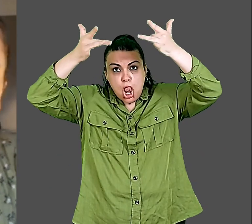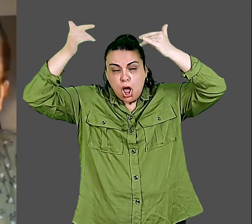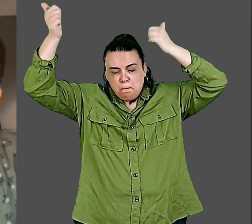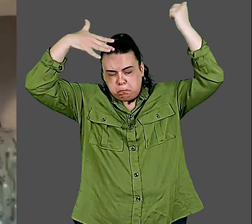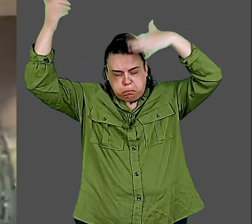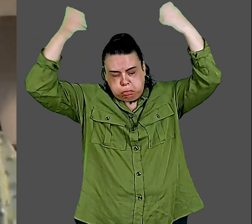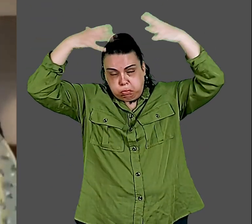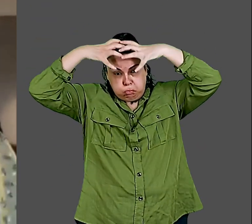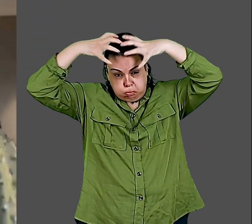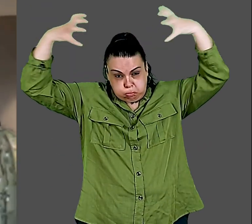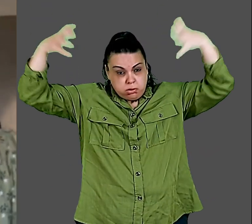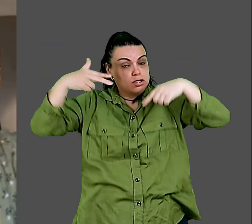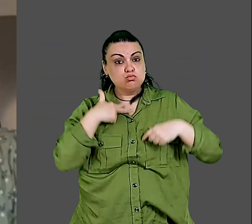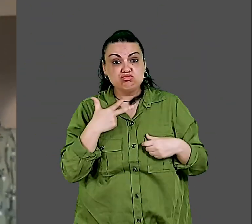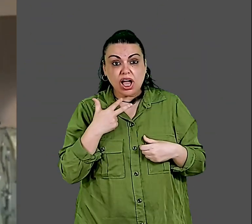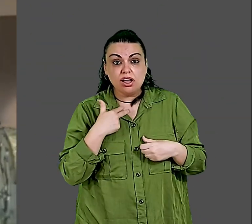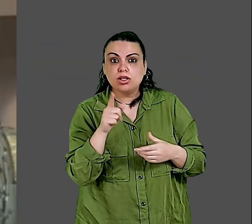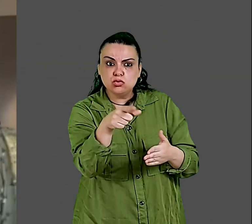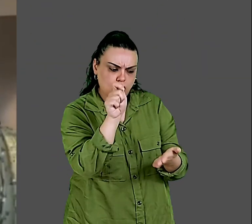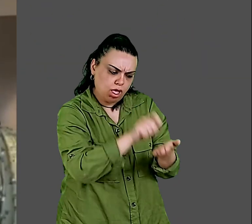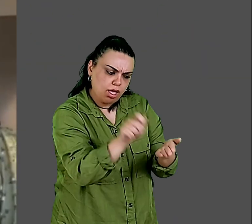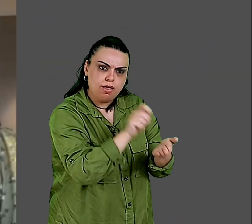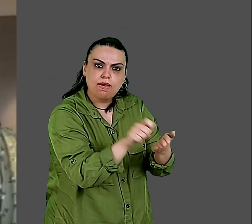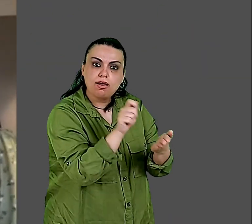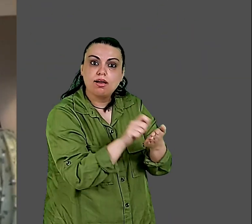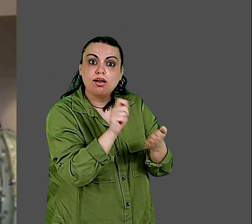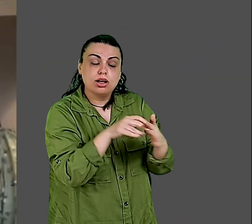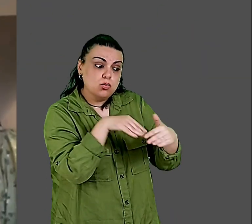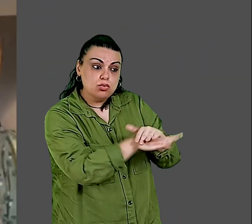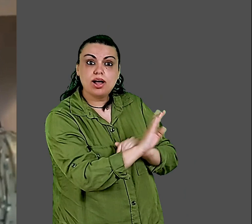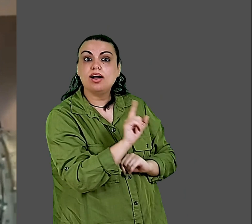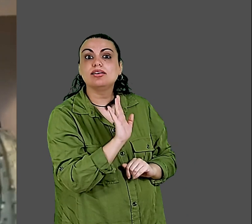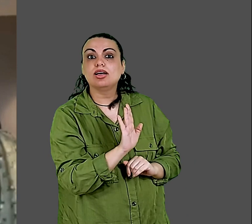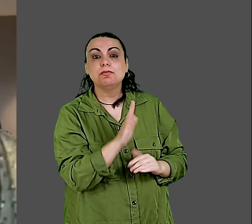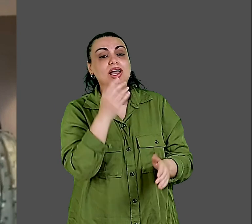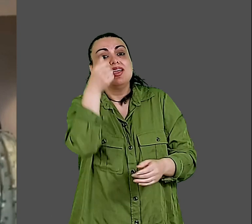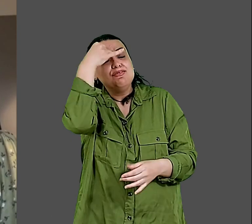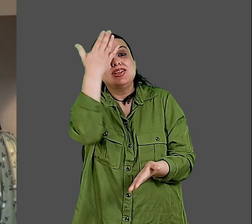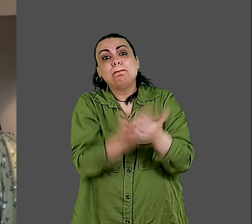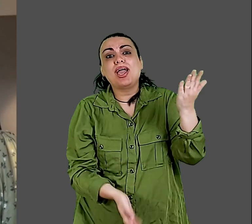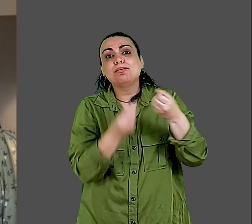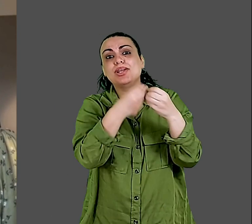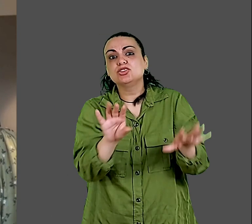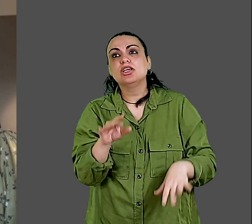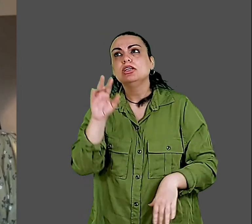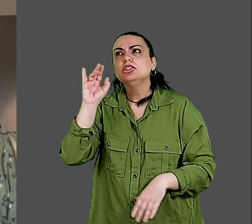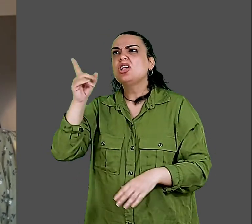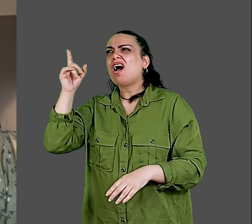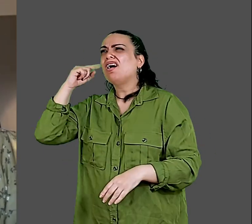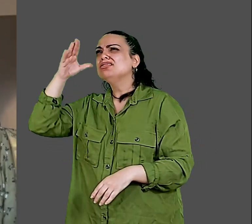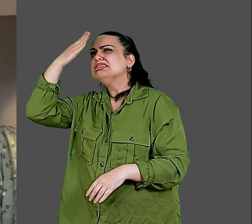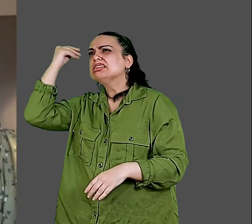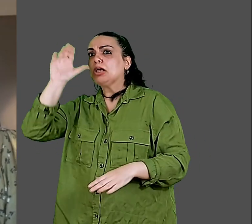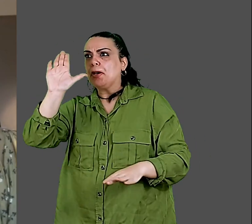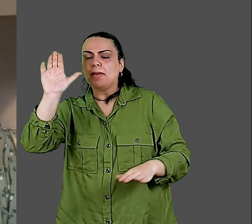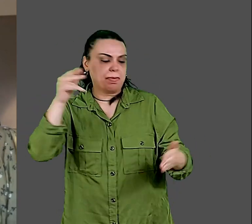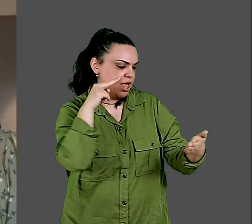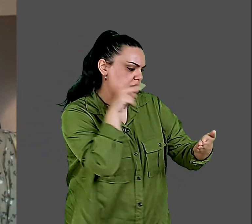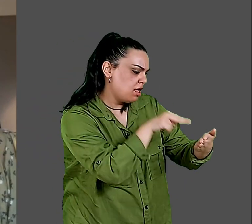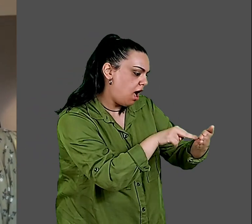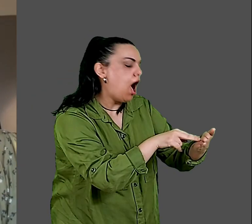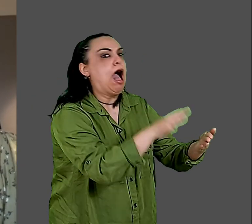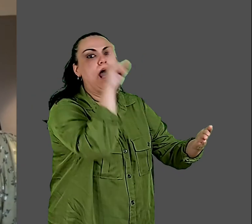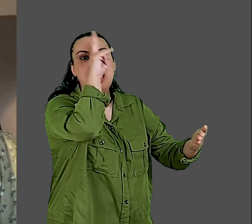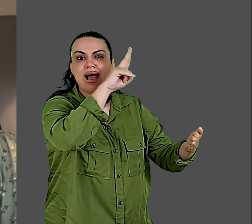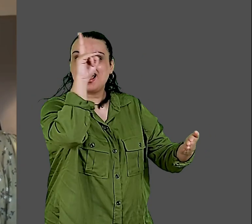aqui. Então de vez em quando eu vou consultar aqui para ter certeza. Porque eu não posso perder o conteúdo daquilo que Deus está me dando. Quem mais conseguir reter,